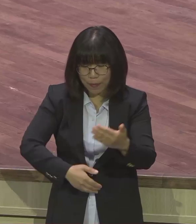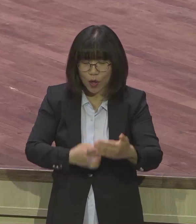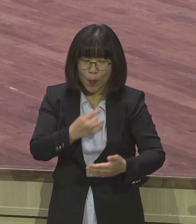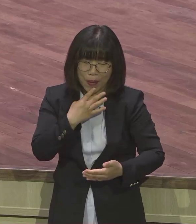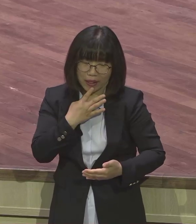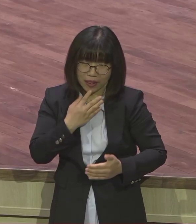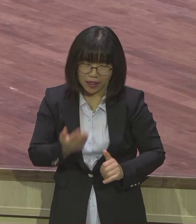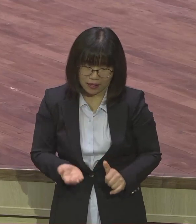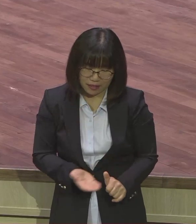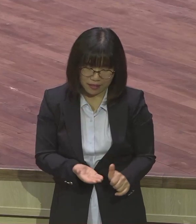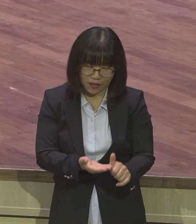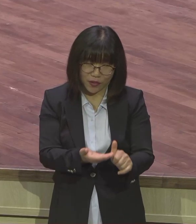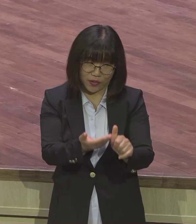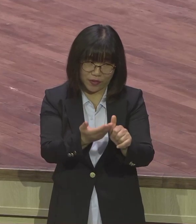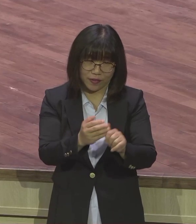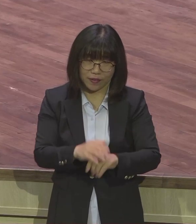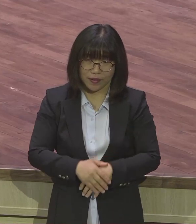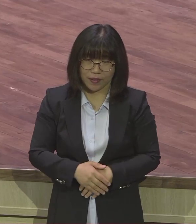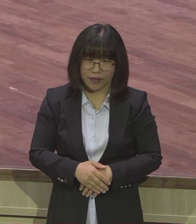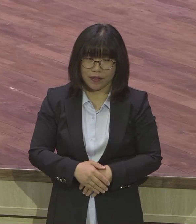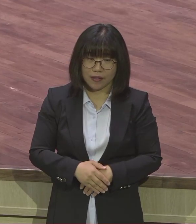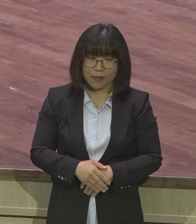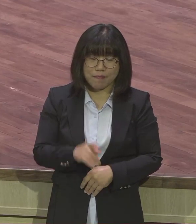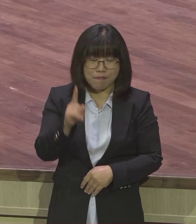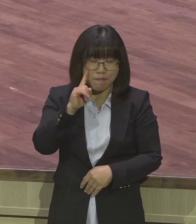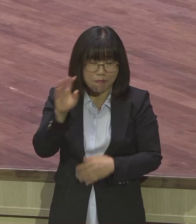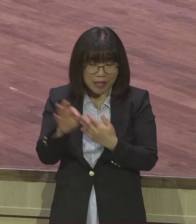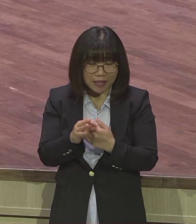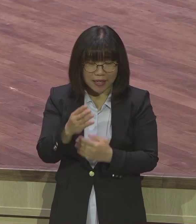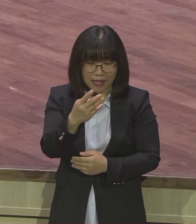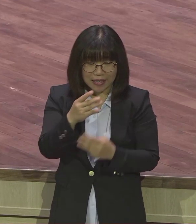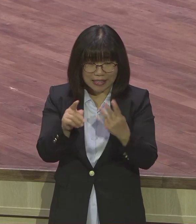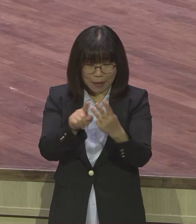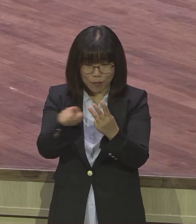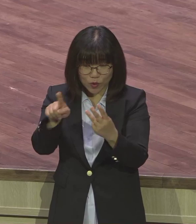자, 양심이 조금 있는 사람이라면 이렇게 안 하지요.